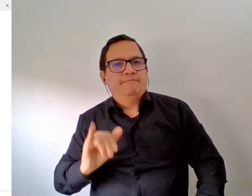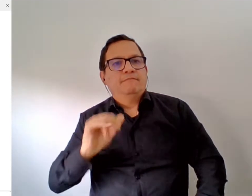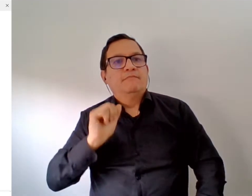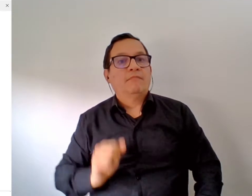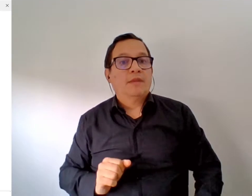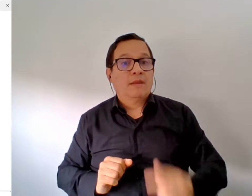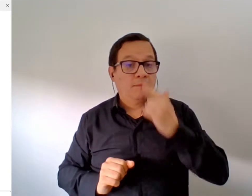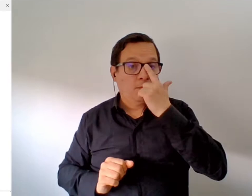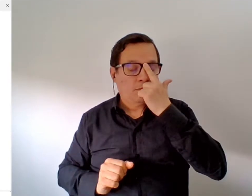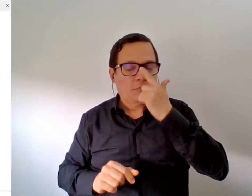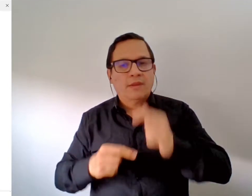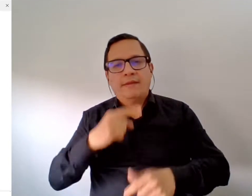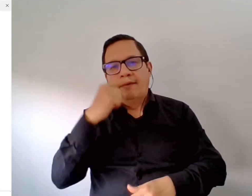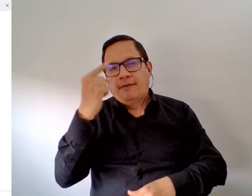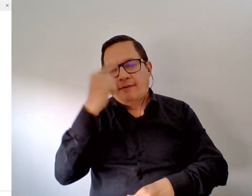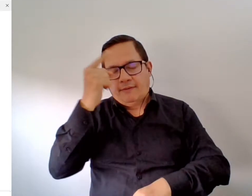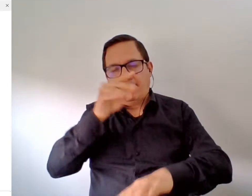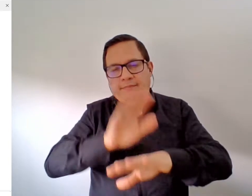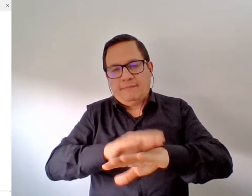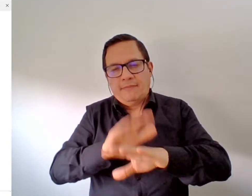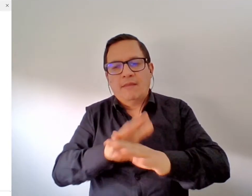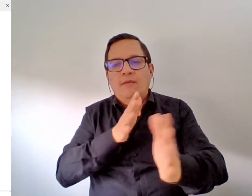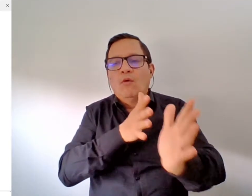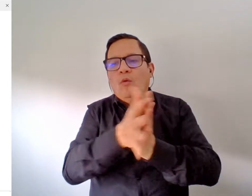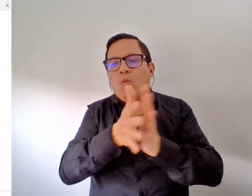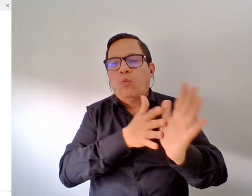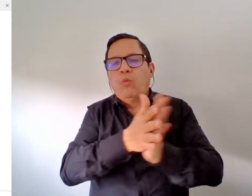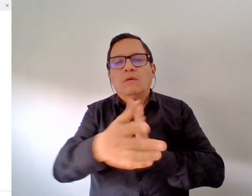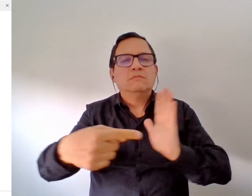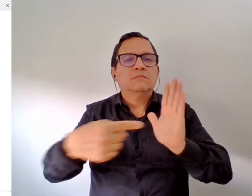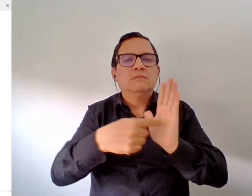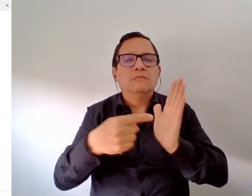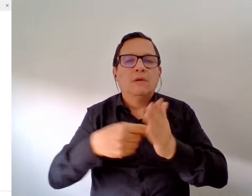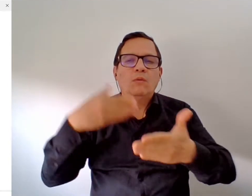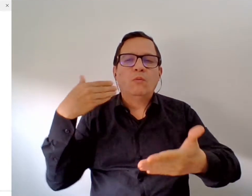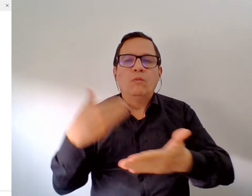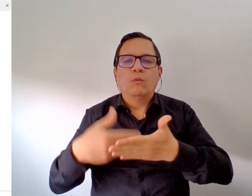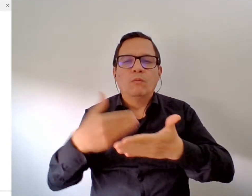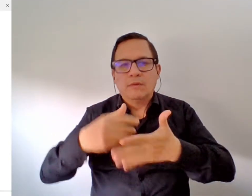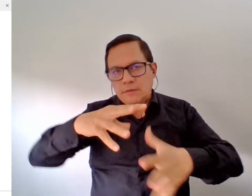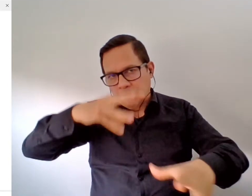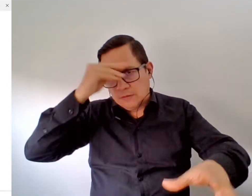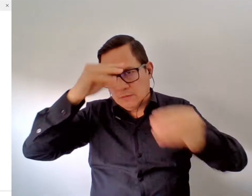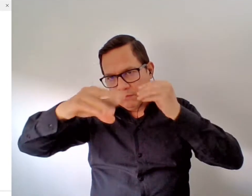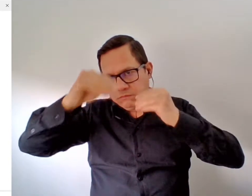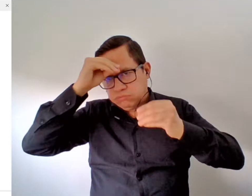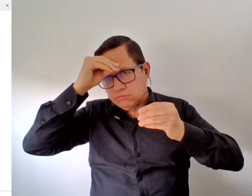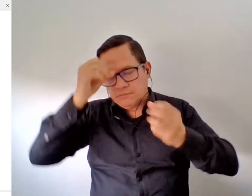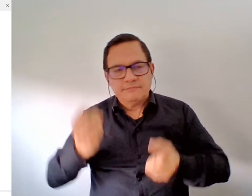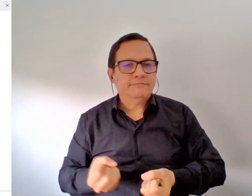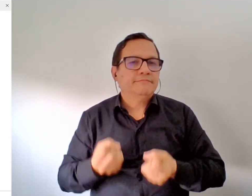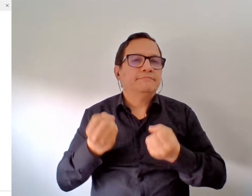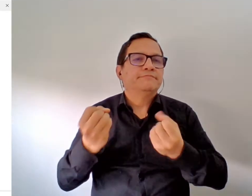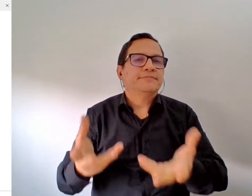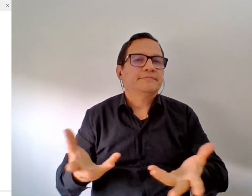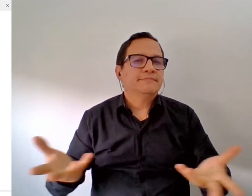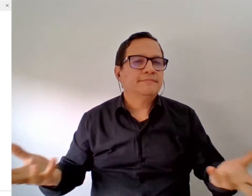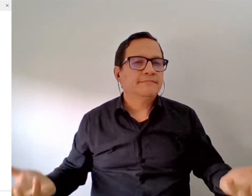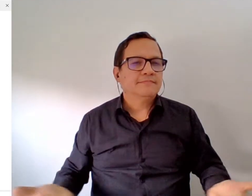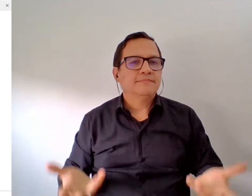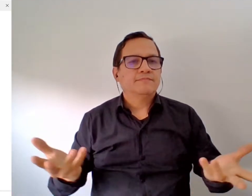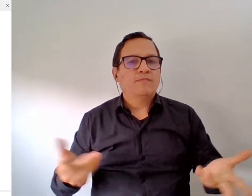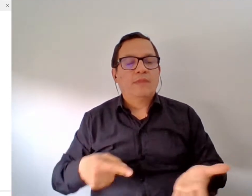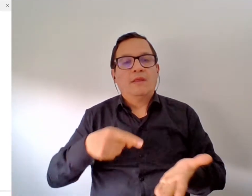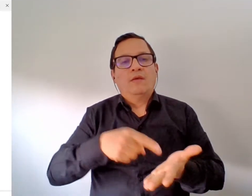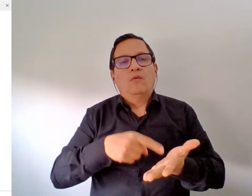3. Lineamientos generales para la elaboración de las evidencias de aprendizaje a entregar.